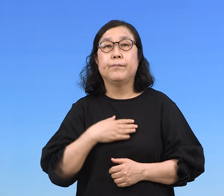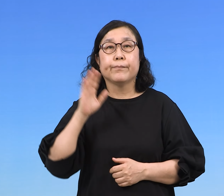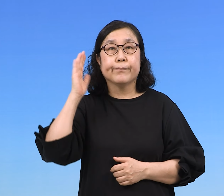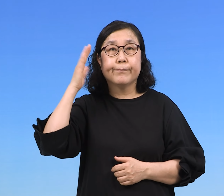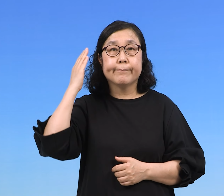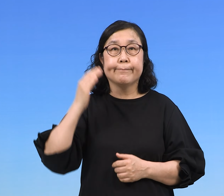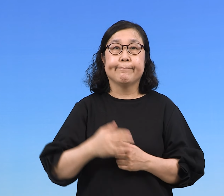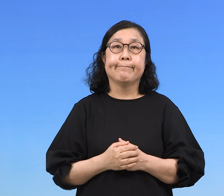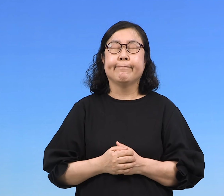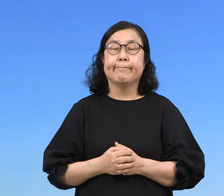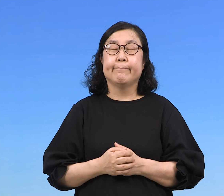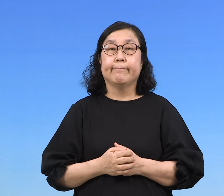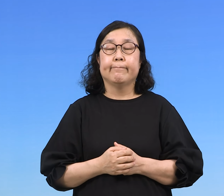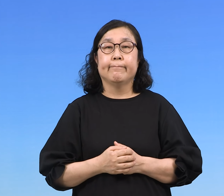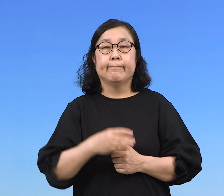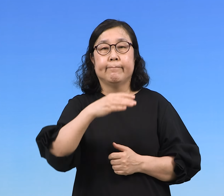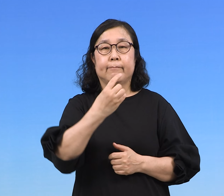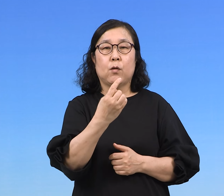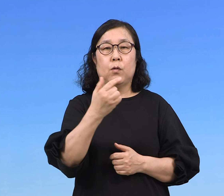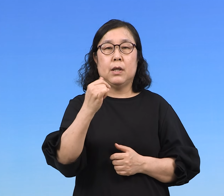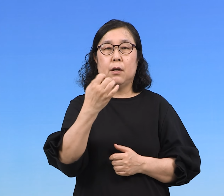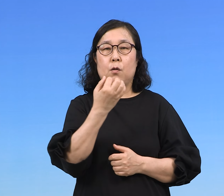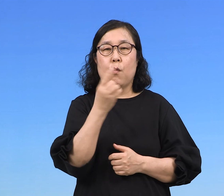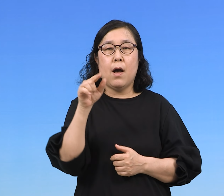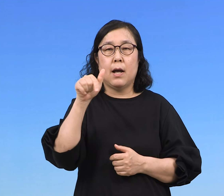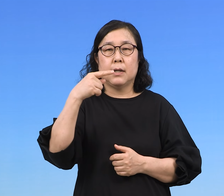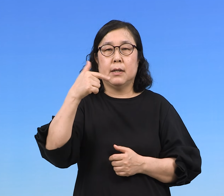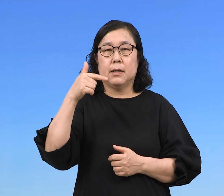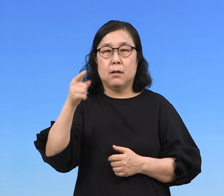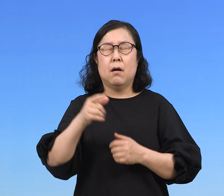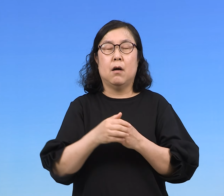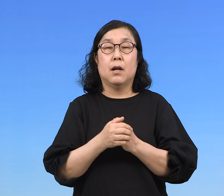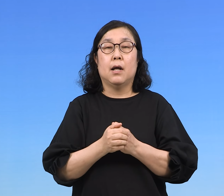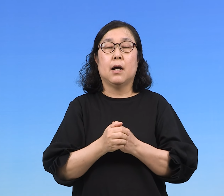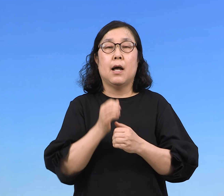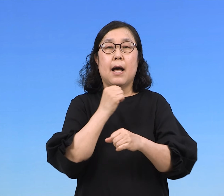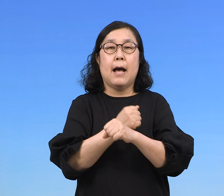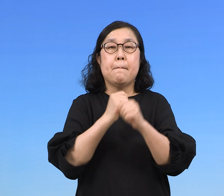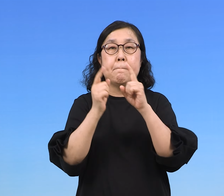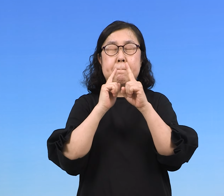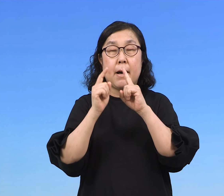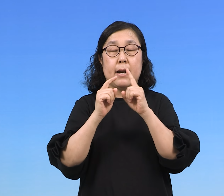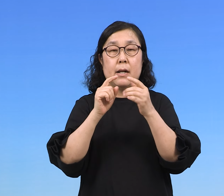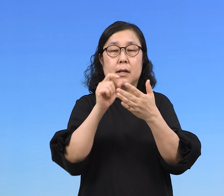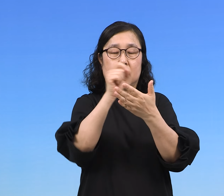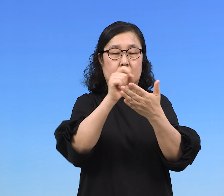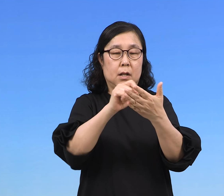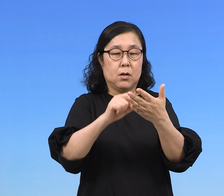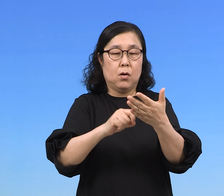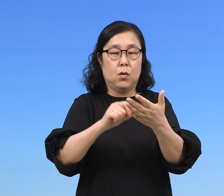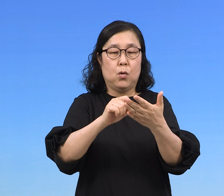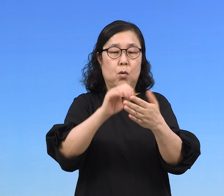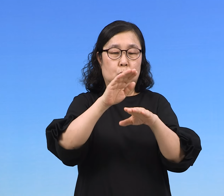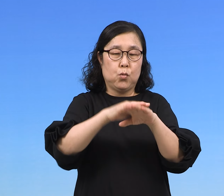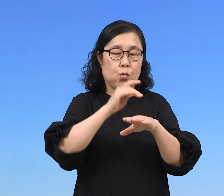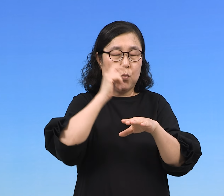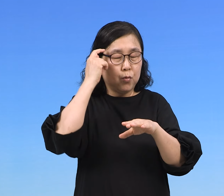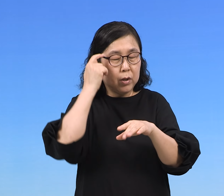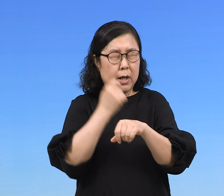저는 요즘에요, 토니 와그너라는 교육 전문가의 한 말을 메모해 놓고 묵상을 하고